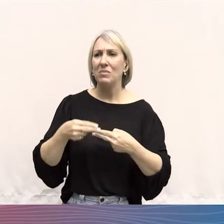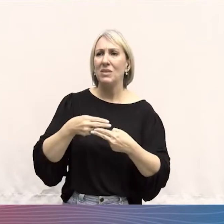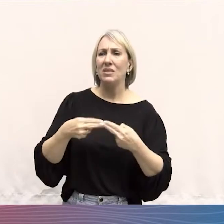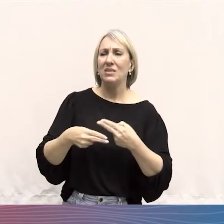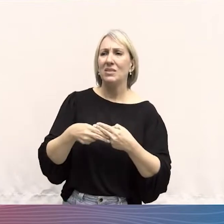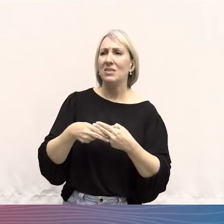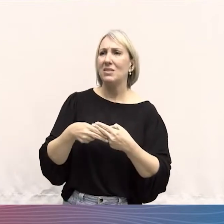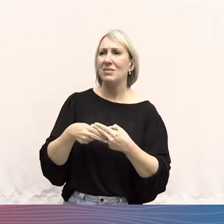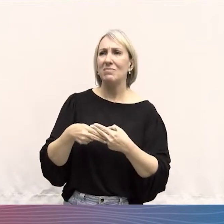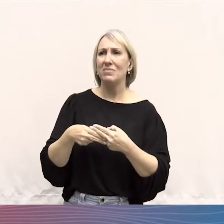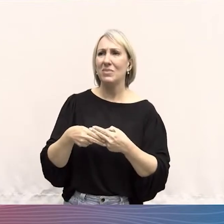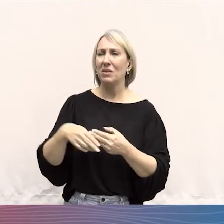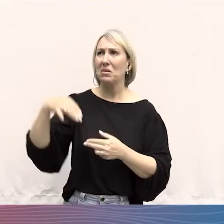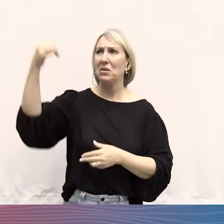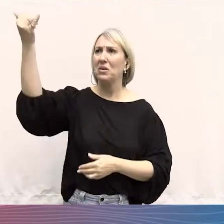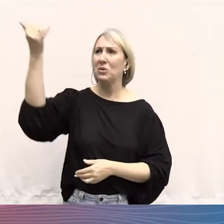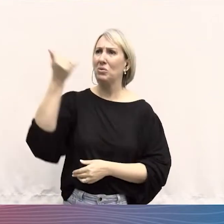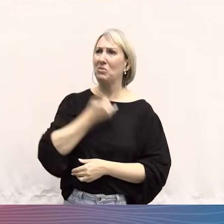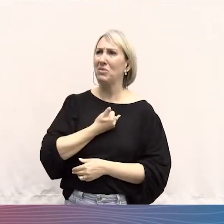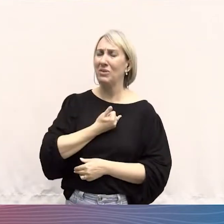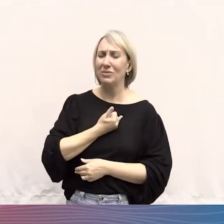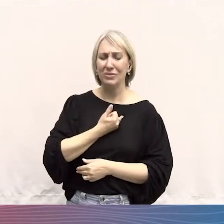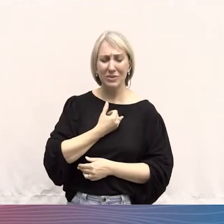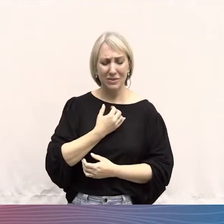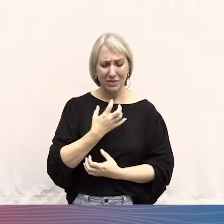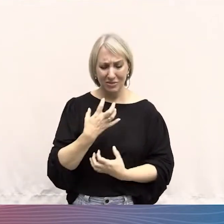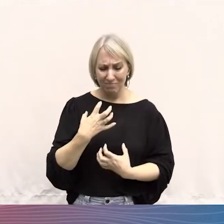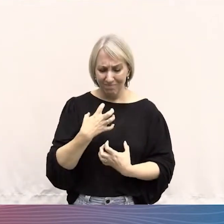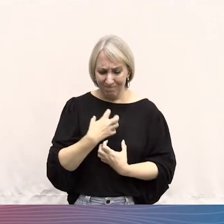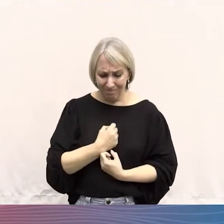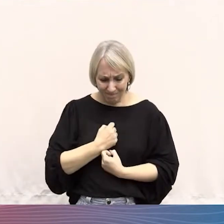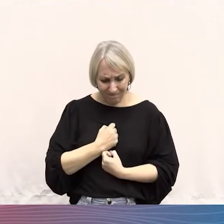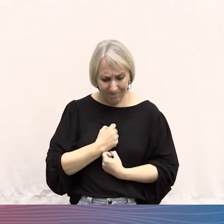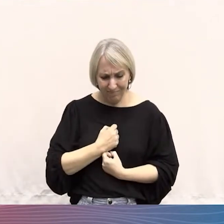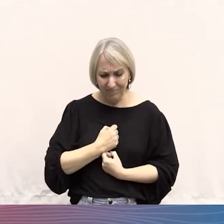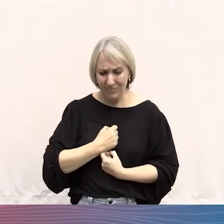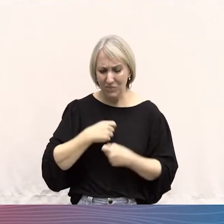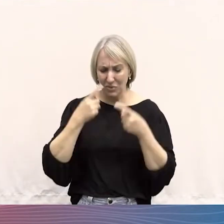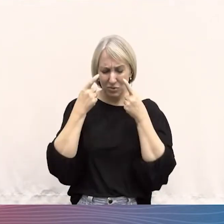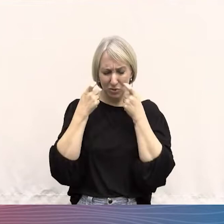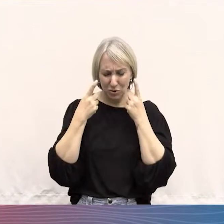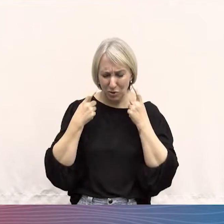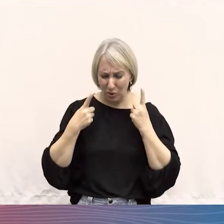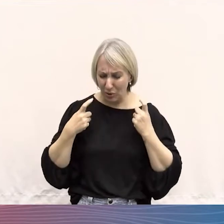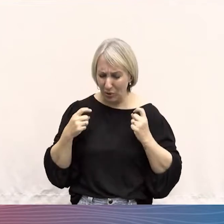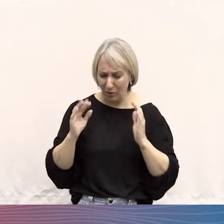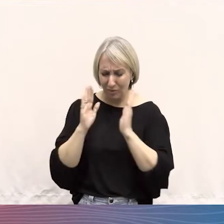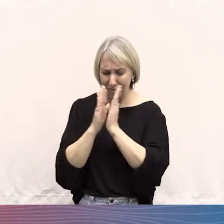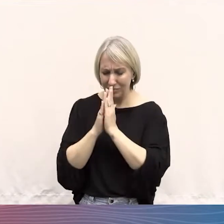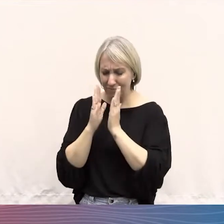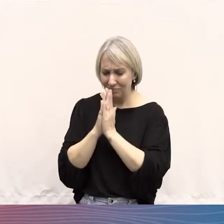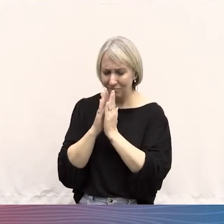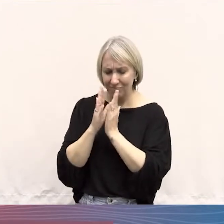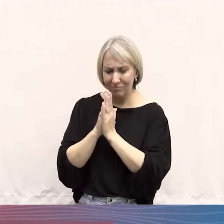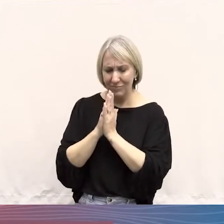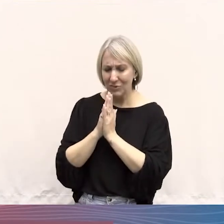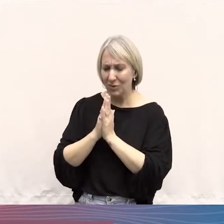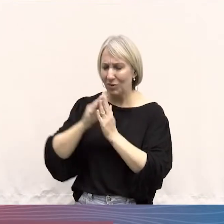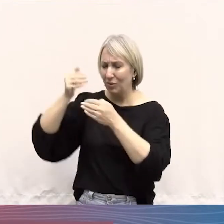por alguns dias, e estive jejuando e orando perante o Deus dos céus, e